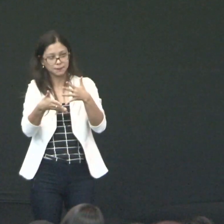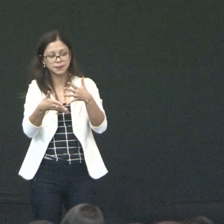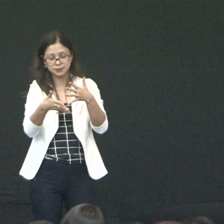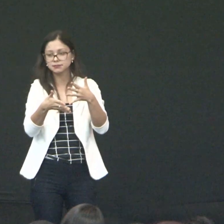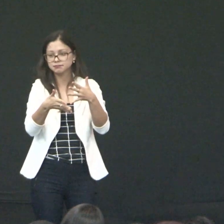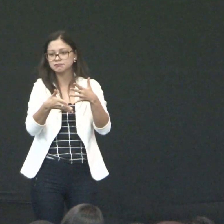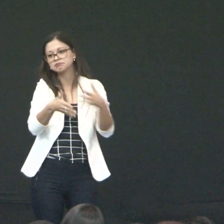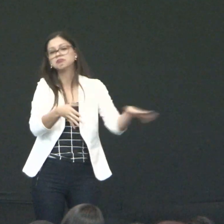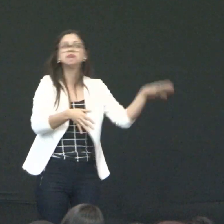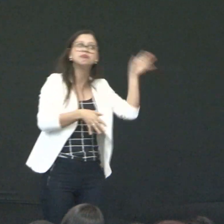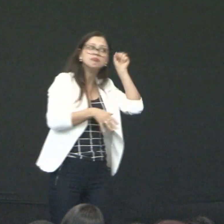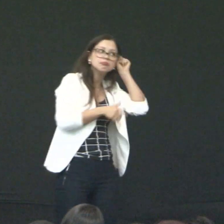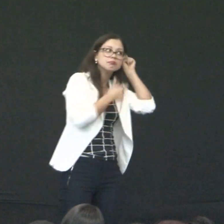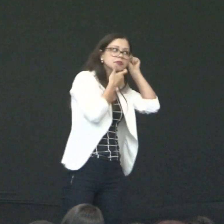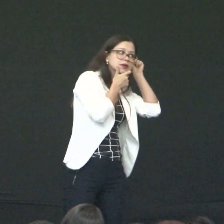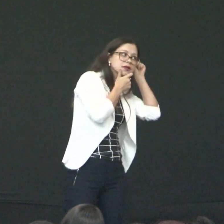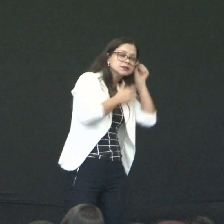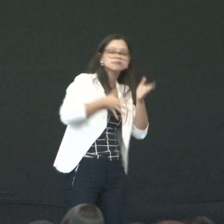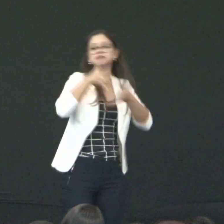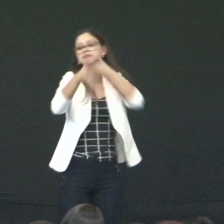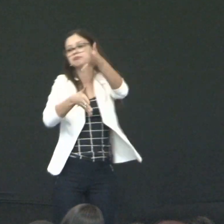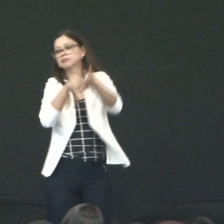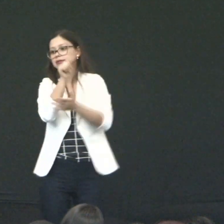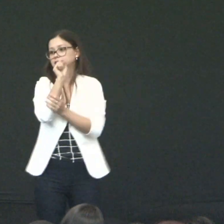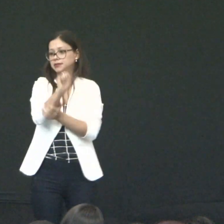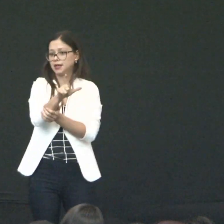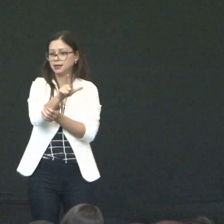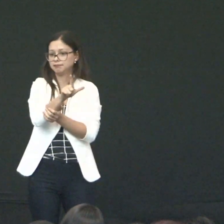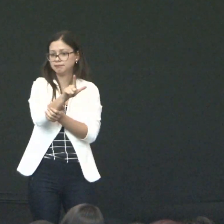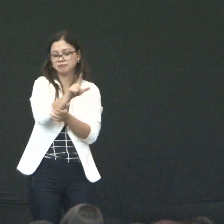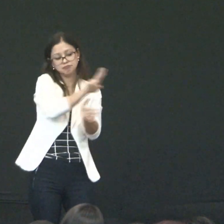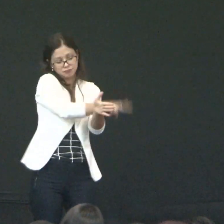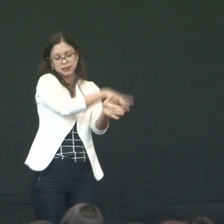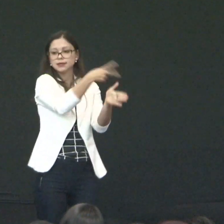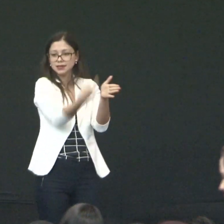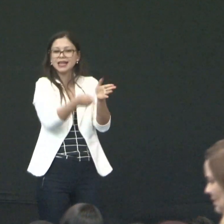da língua majoritária, da língua oral que está sendo produzida,